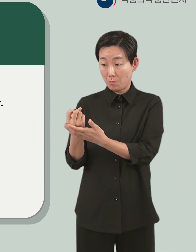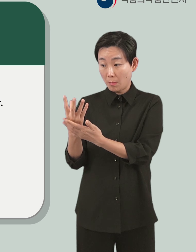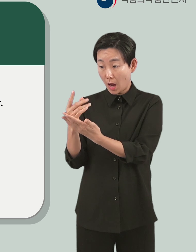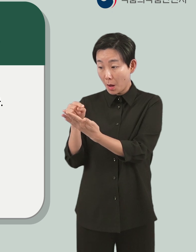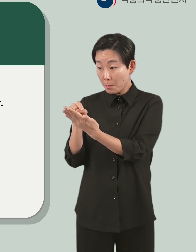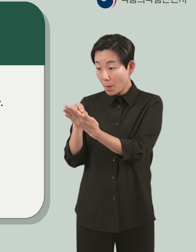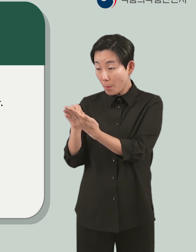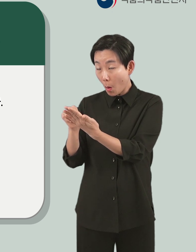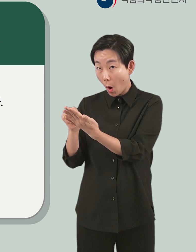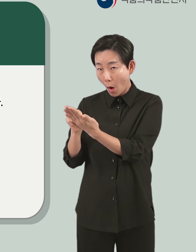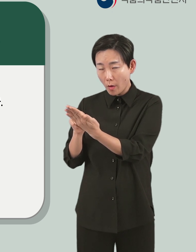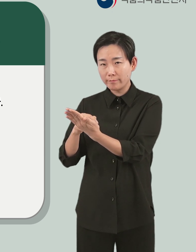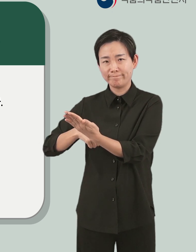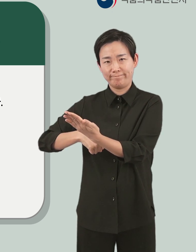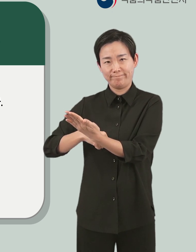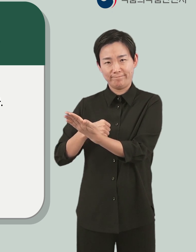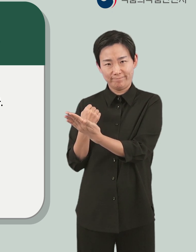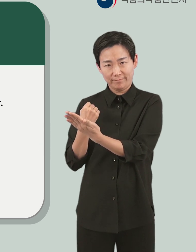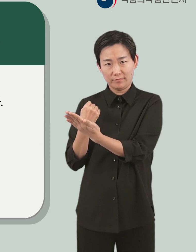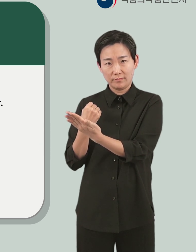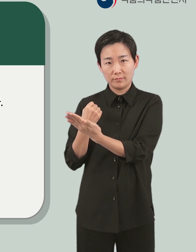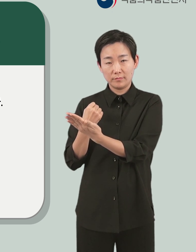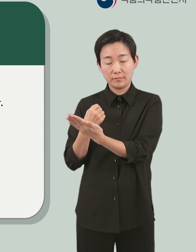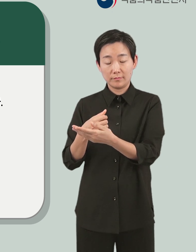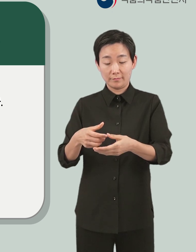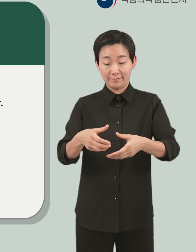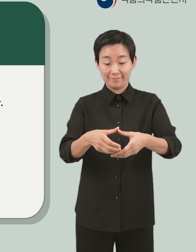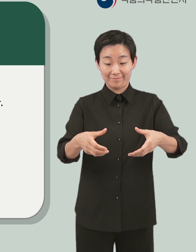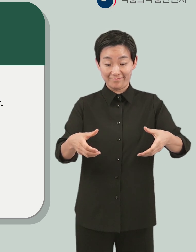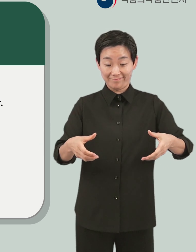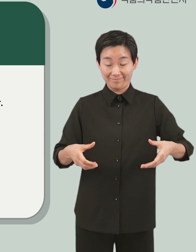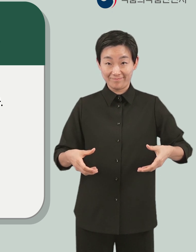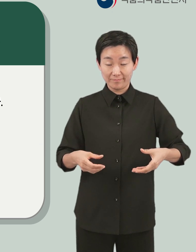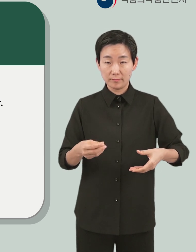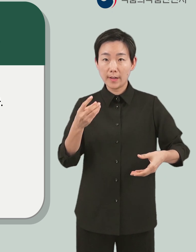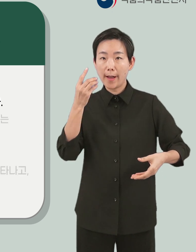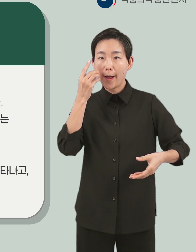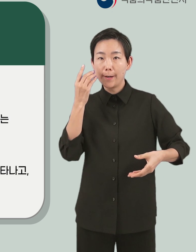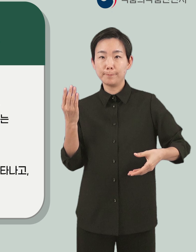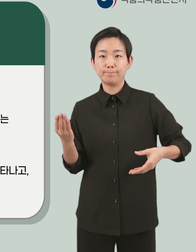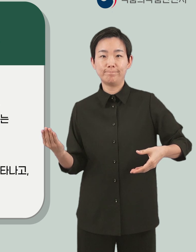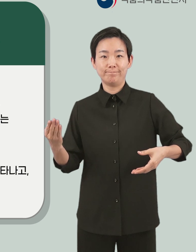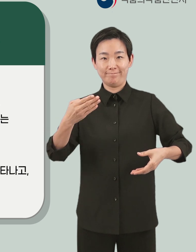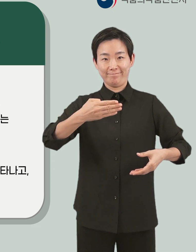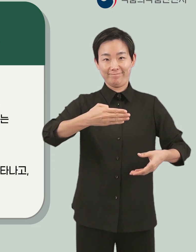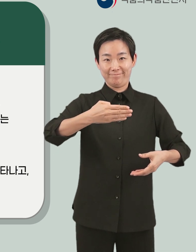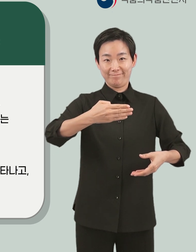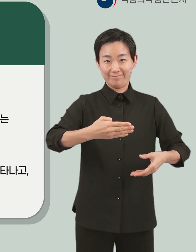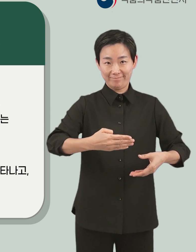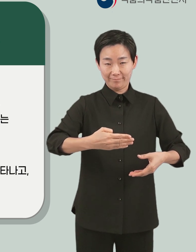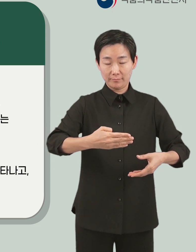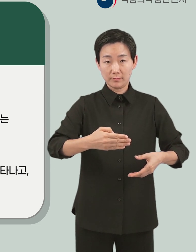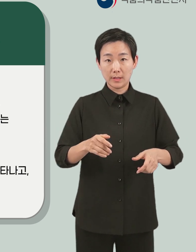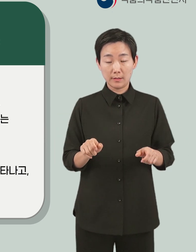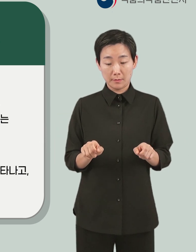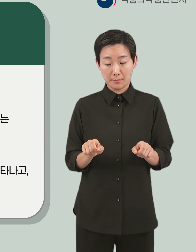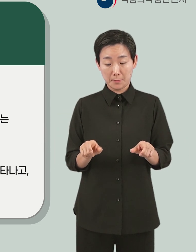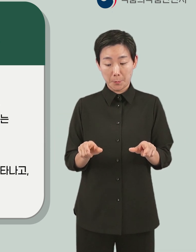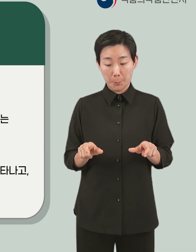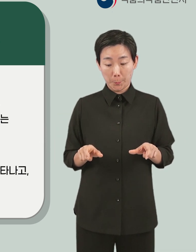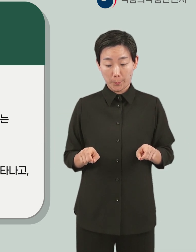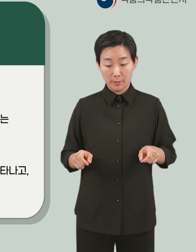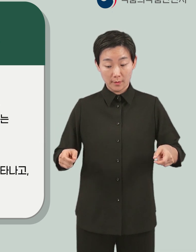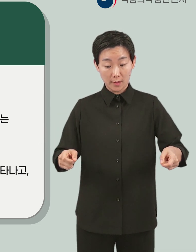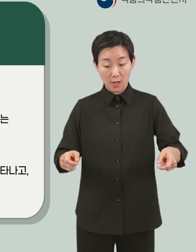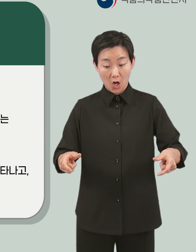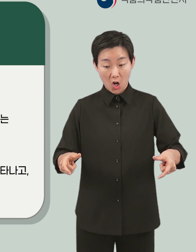오른쪽에 있는 심전도 측정 전극 위에 양손 엄지손가락을 위치시키며 제품 왼쪽과 오른쪽 측면에 있는 심전도 측정